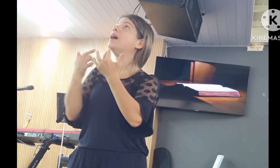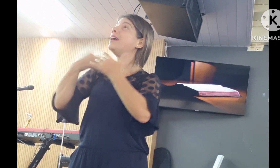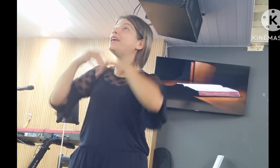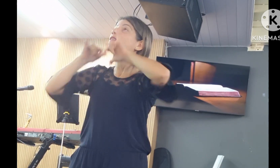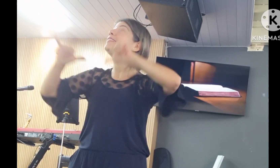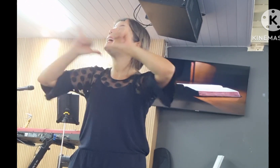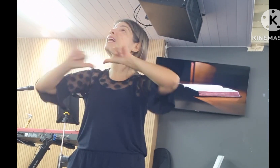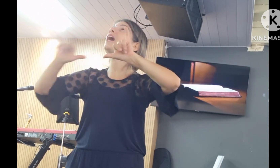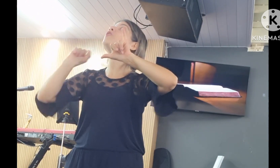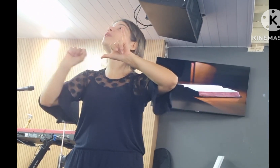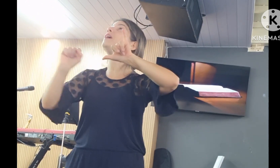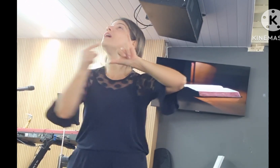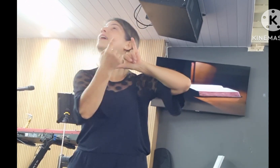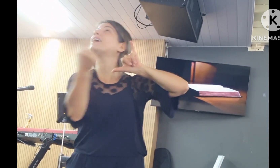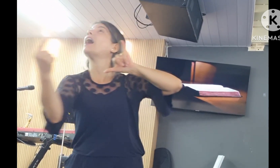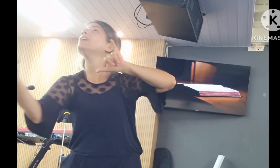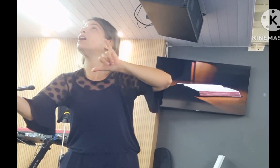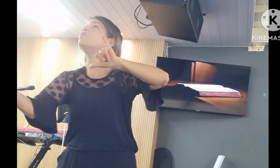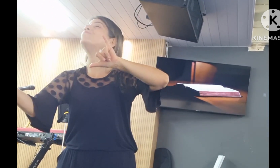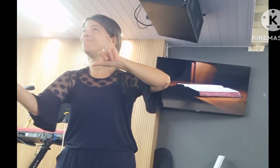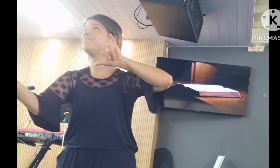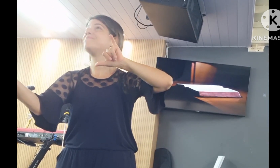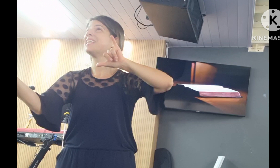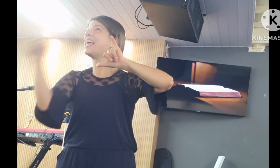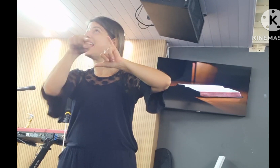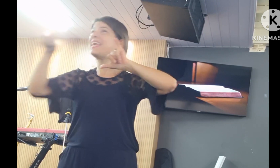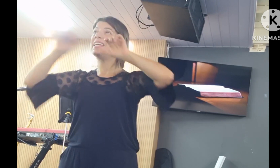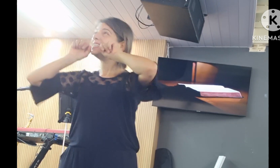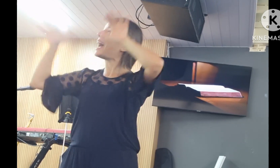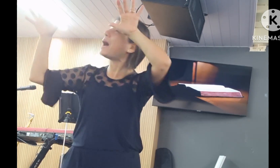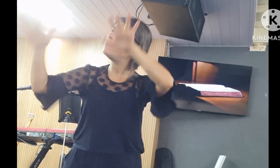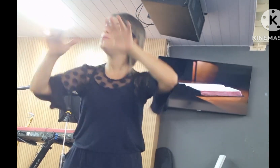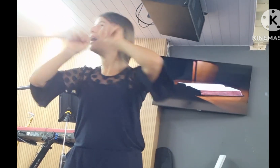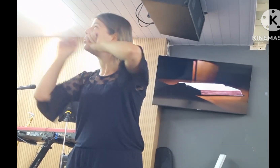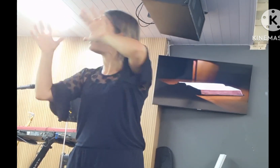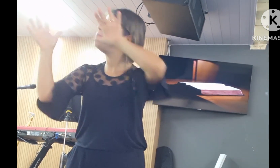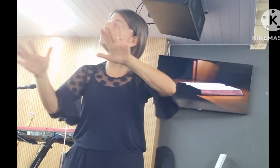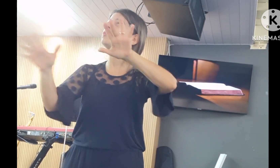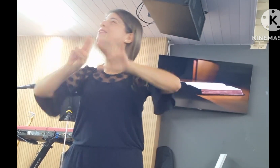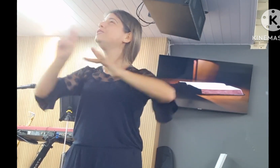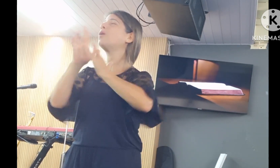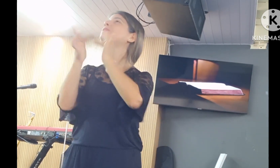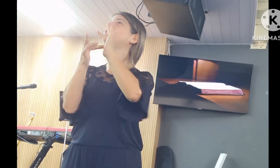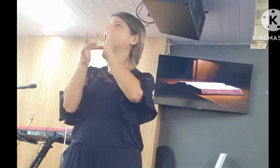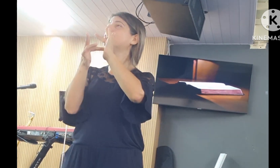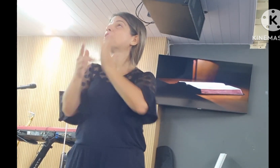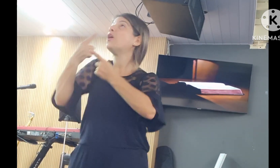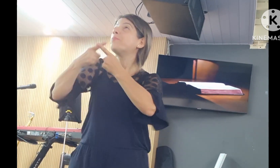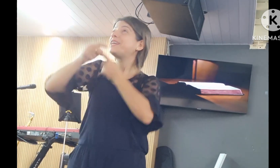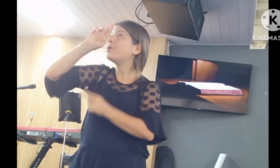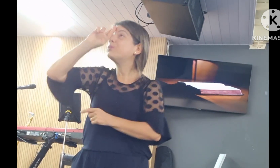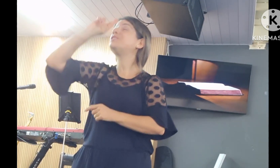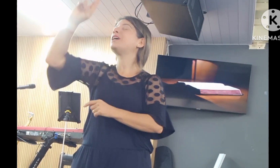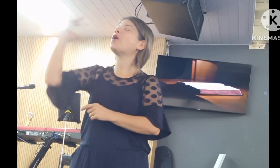declaro, Deus, que sobre a vida do meu irmão e da minha irmã, eles são plenamente abençoados em Cristo Jesus, porque o Senhor